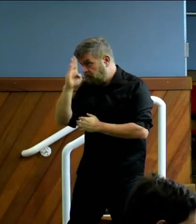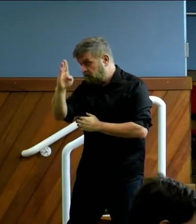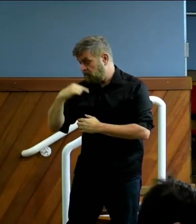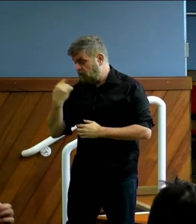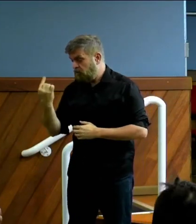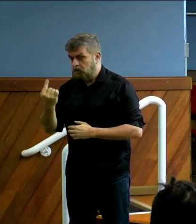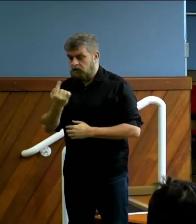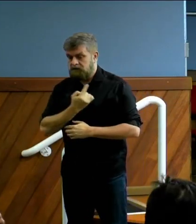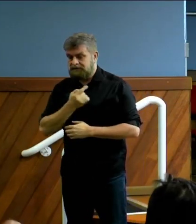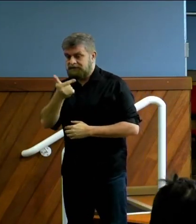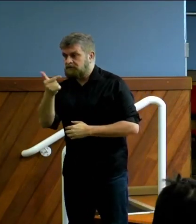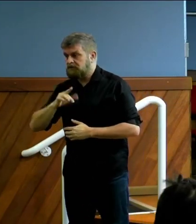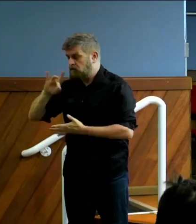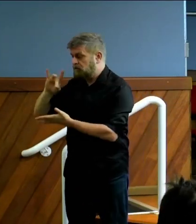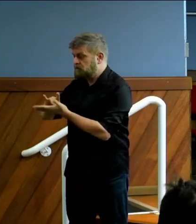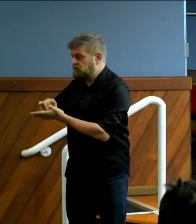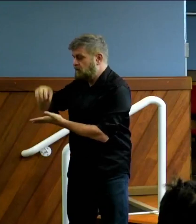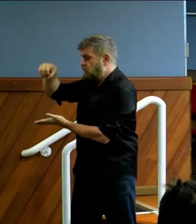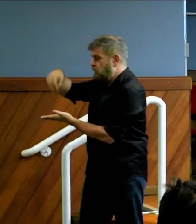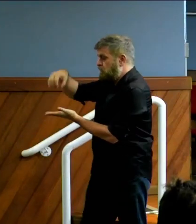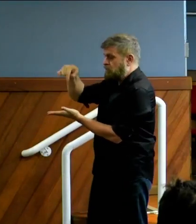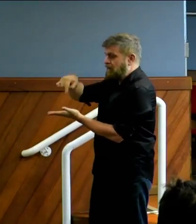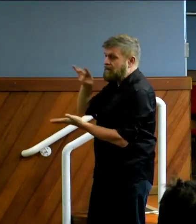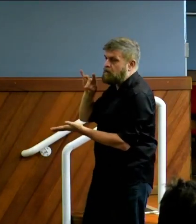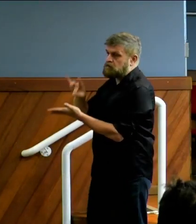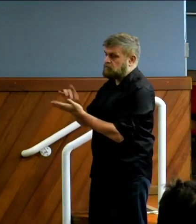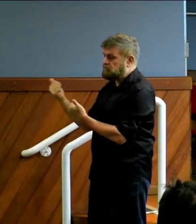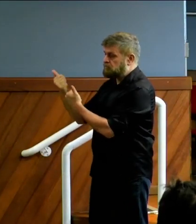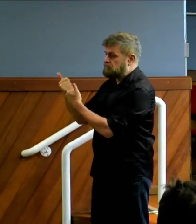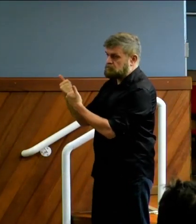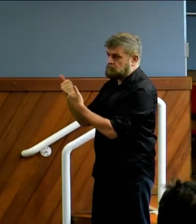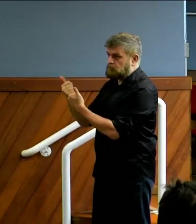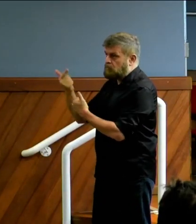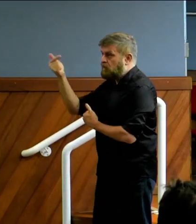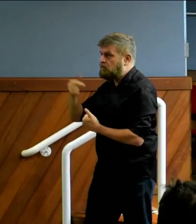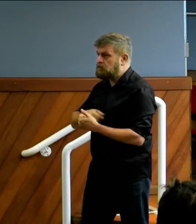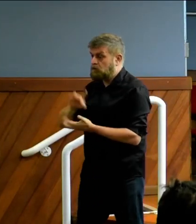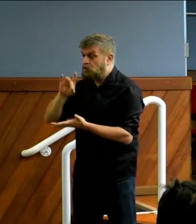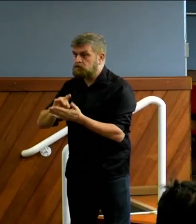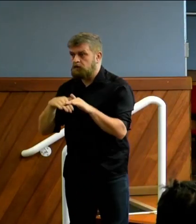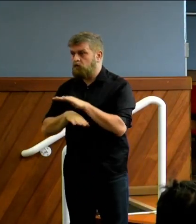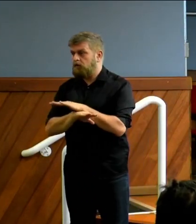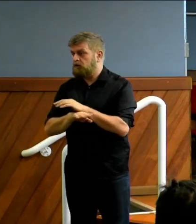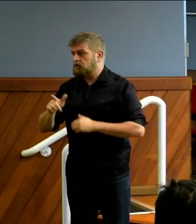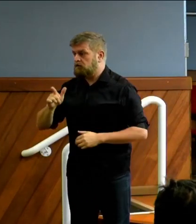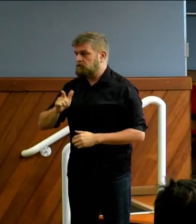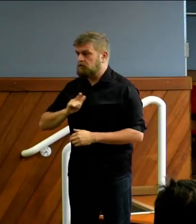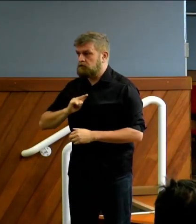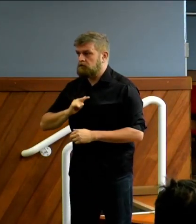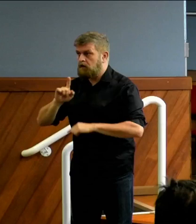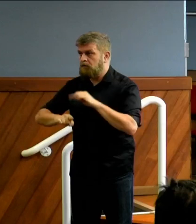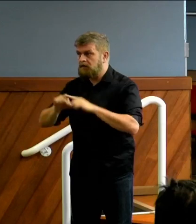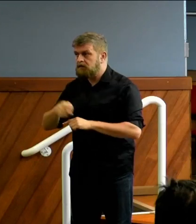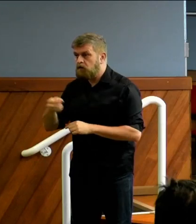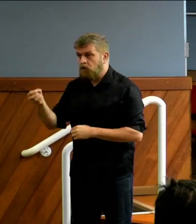para nós, se eu não tenho o original, o xerox ele é o original, se eu não tenho o original guardado. Agora, esse era um material novo.